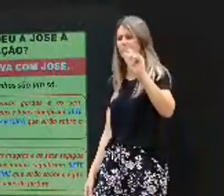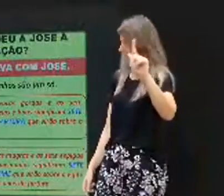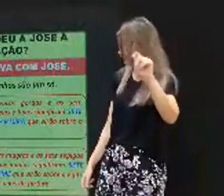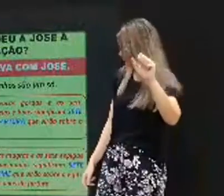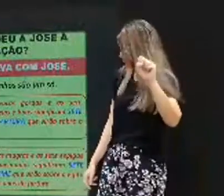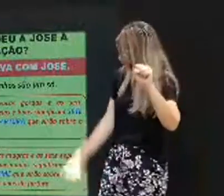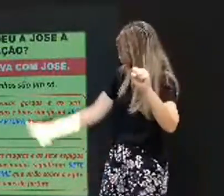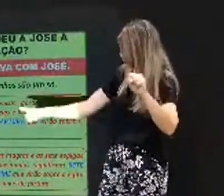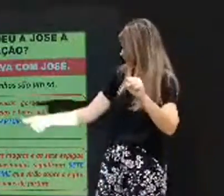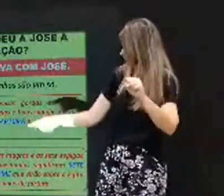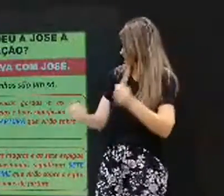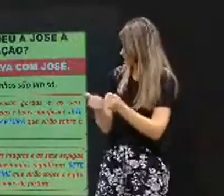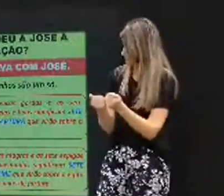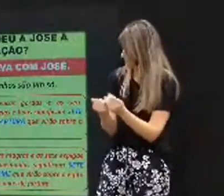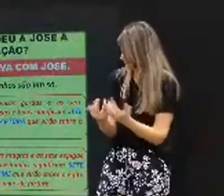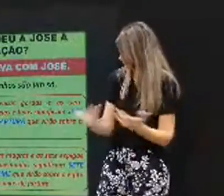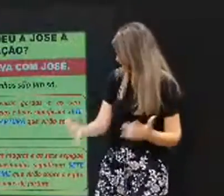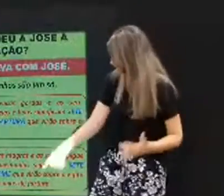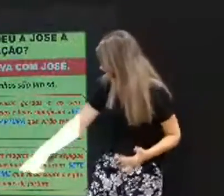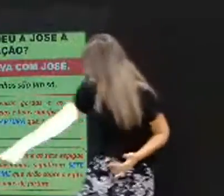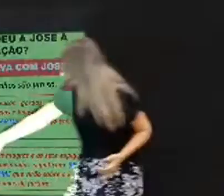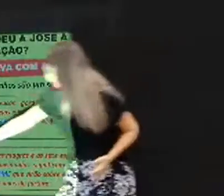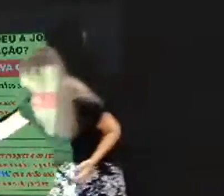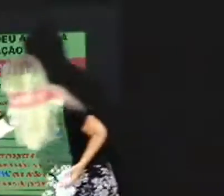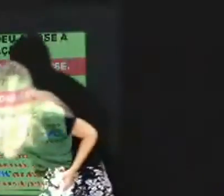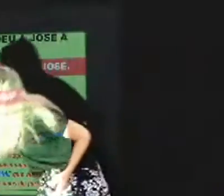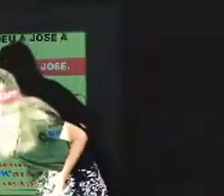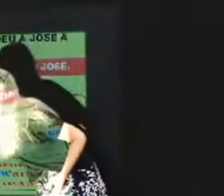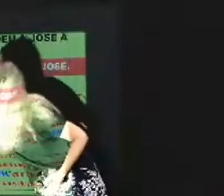Espigas, né? Espigas, ó, tá vendo aqui a imagem?